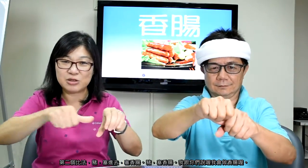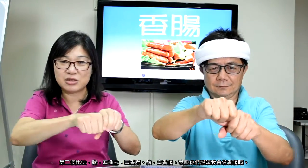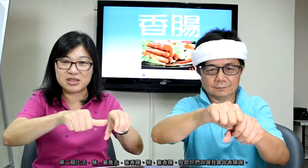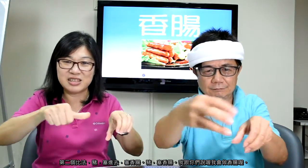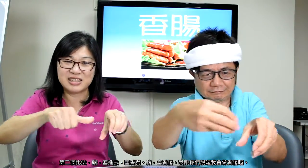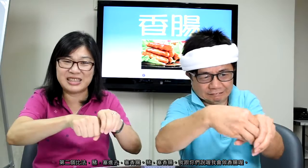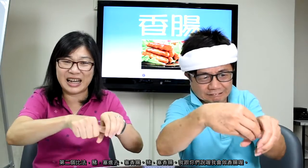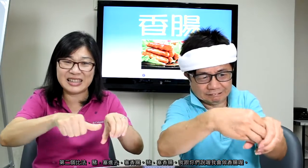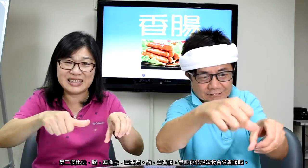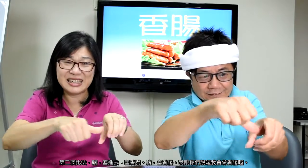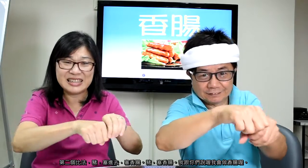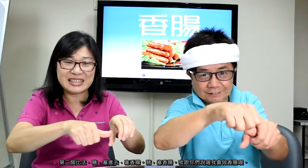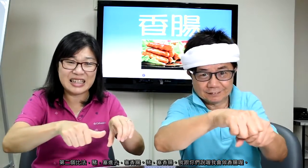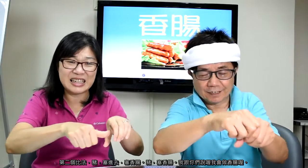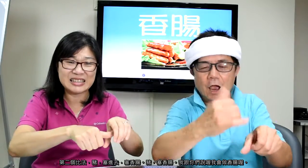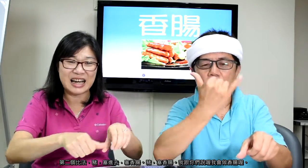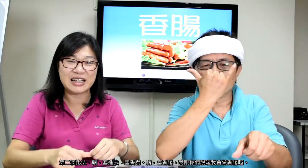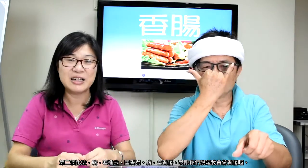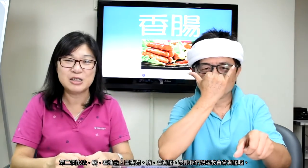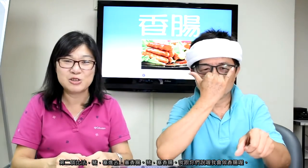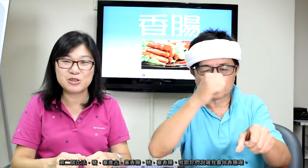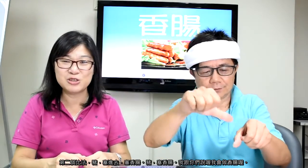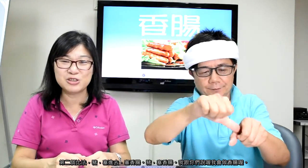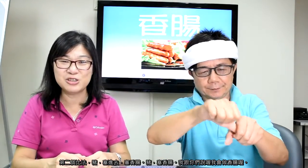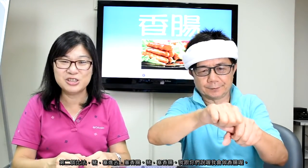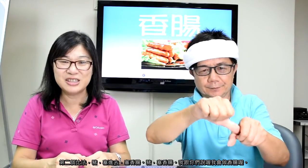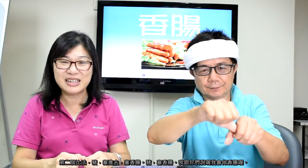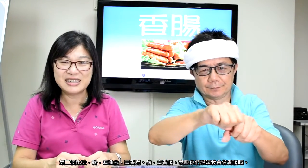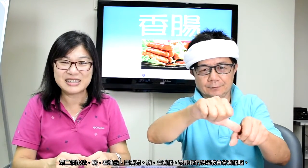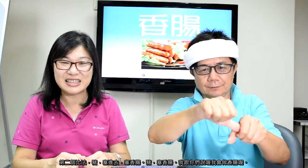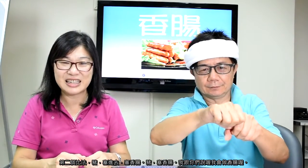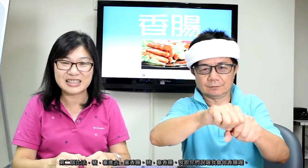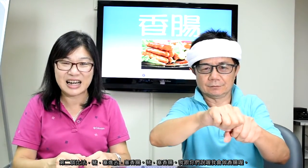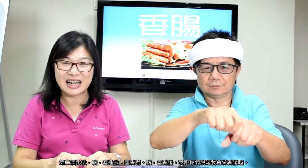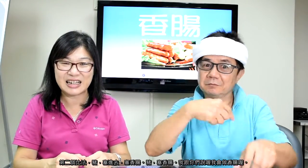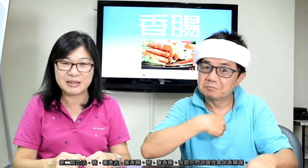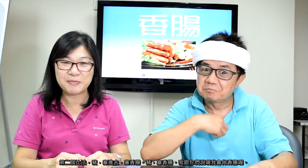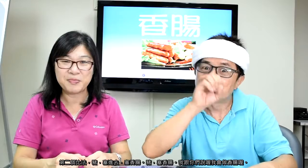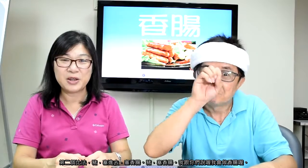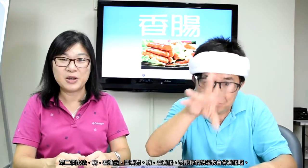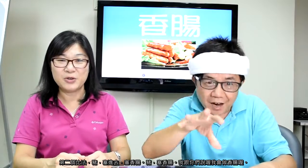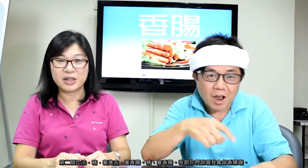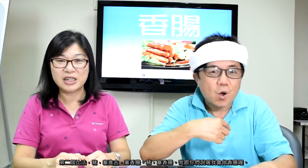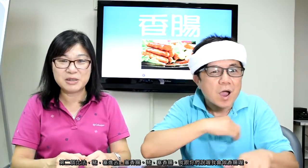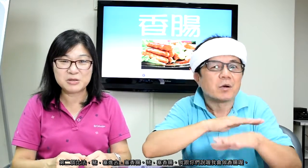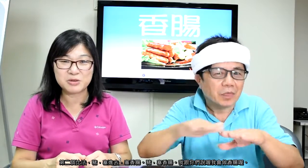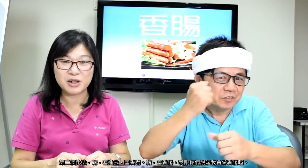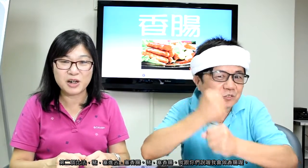去，塞香肠，猪塞香肠。我跟你们说哦，